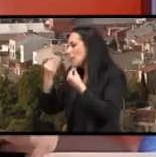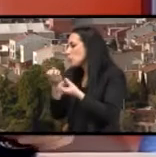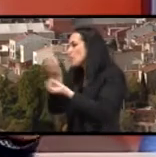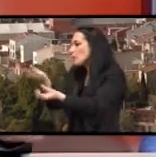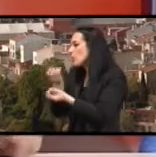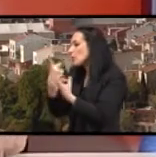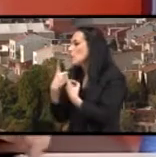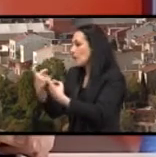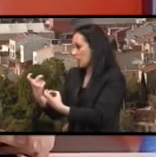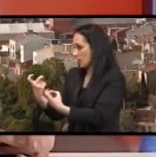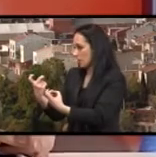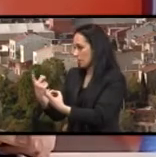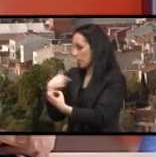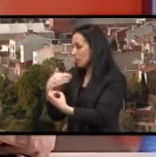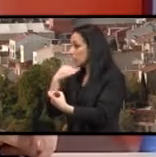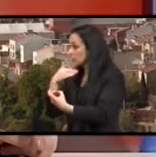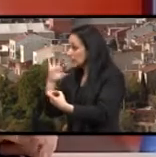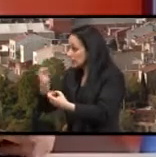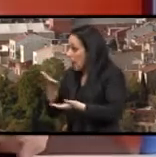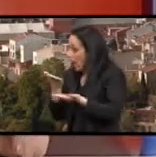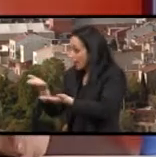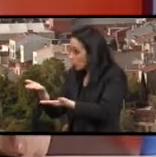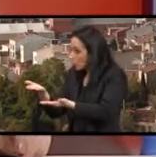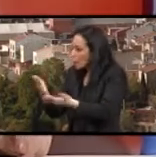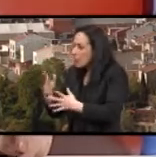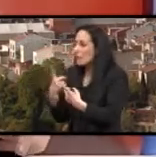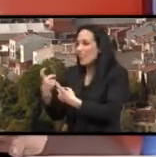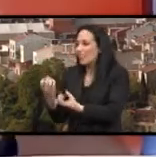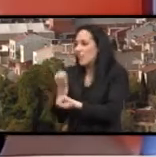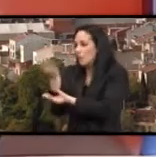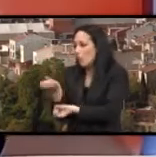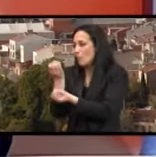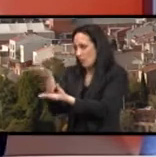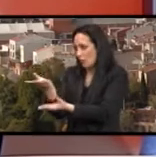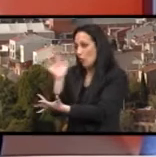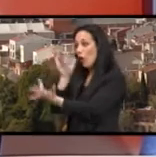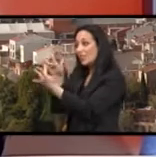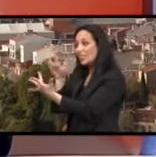bona fe, ho fa el millor possible, però poder falta informació. El tracte correcte, no?